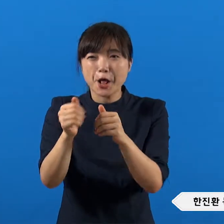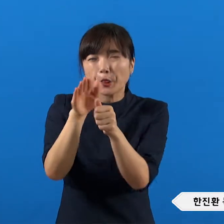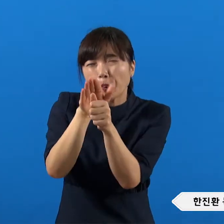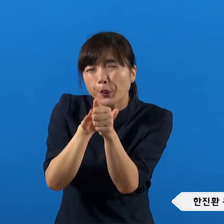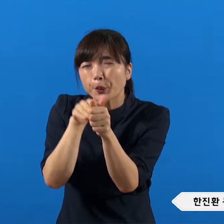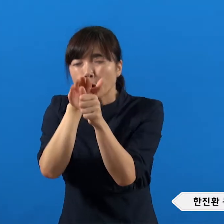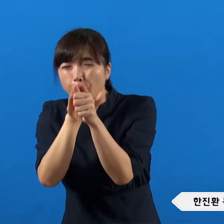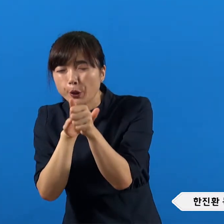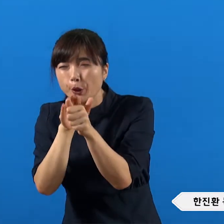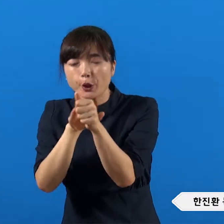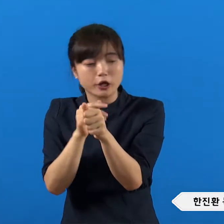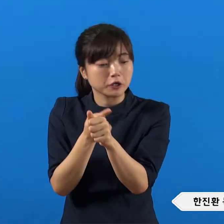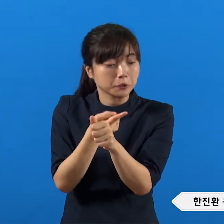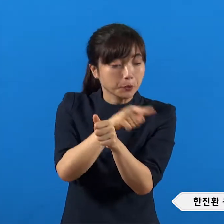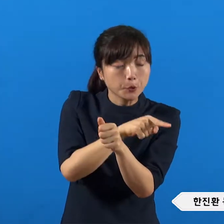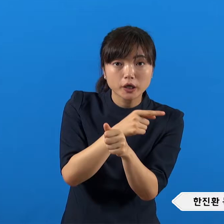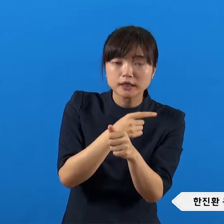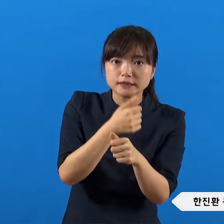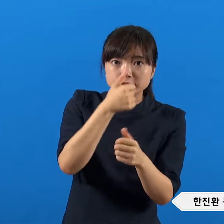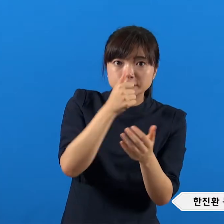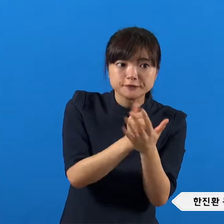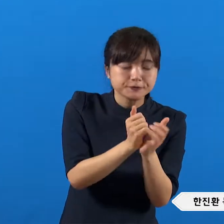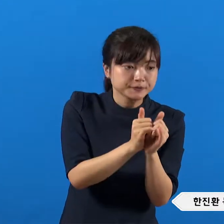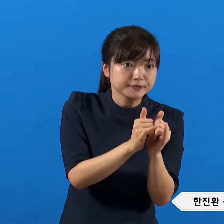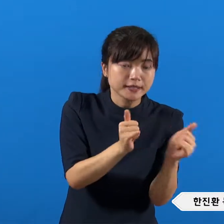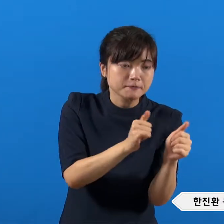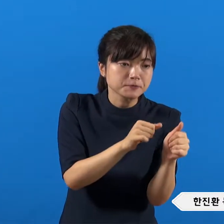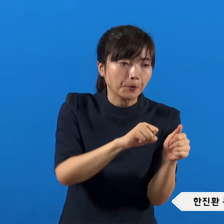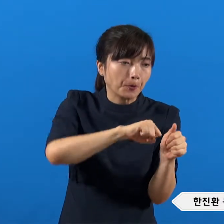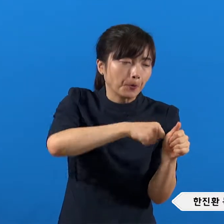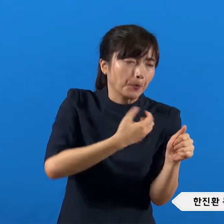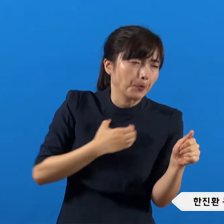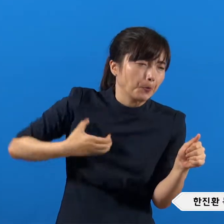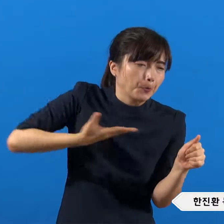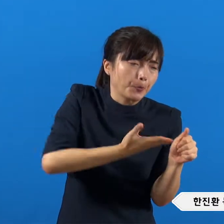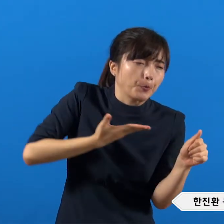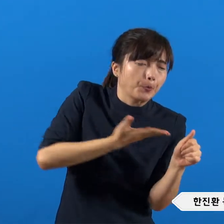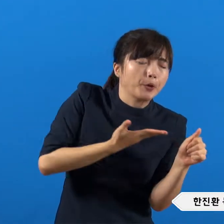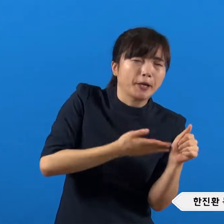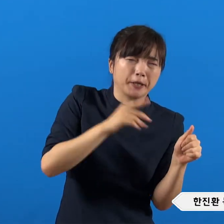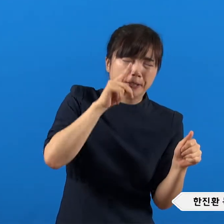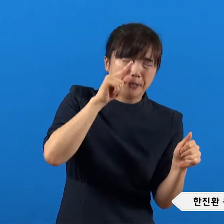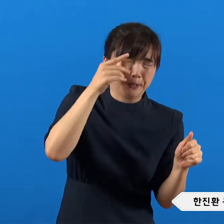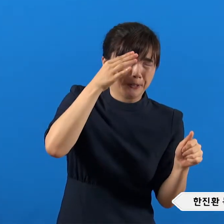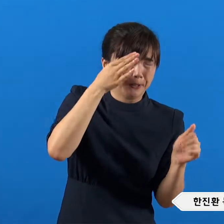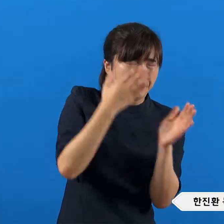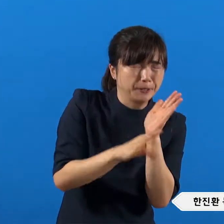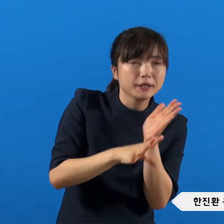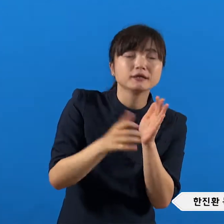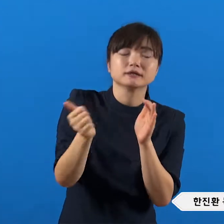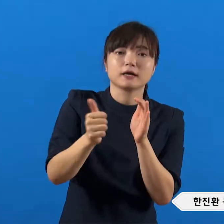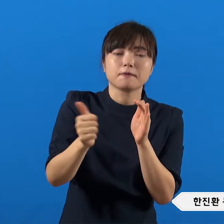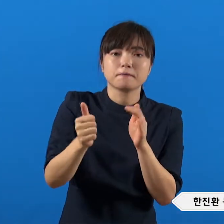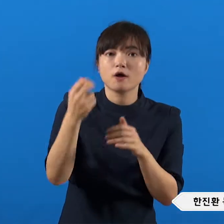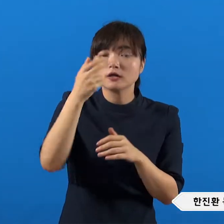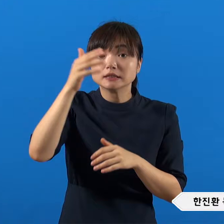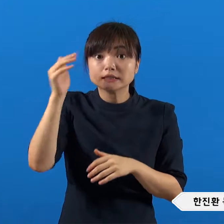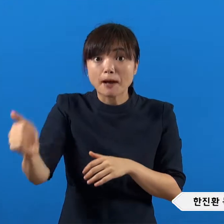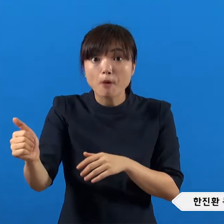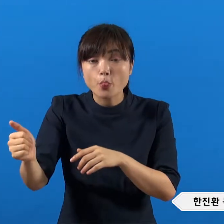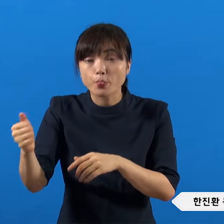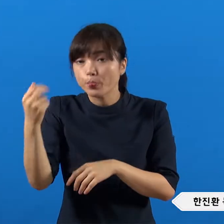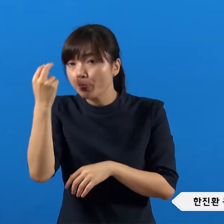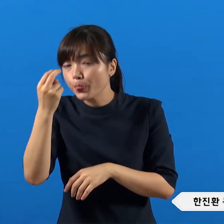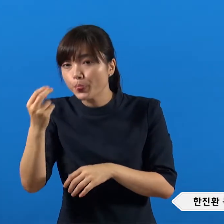하면서 같은 동료 죄수들을 괴롭히는 정말 못된 사람들입니다. 한 번은 당번 하나가 어느